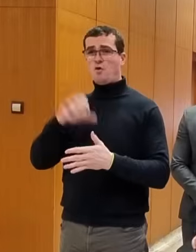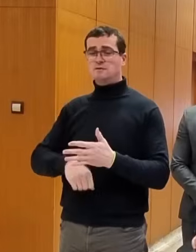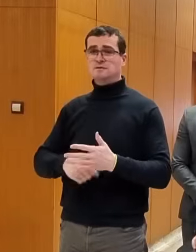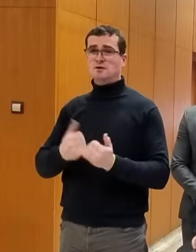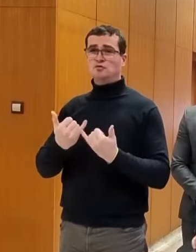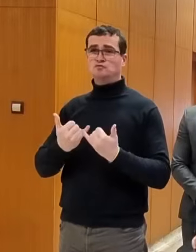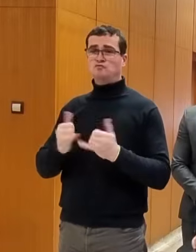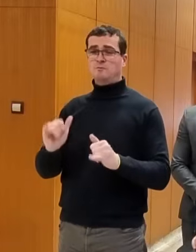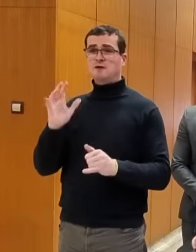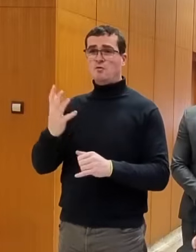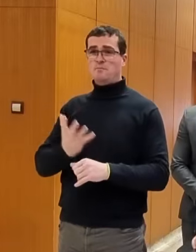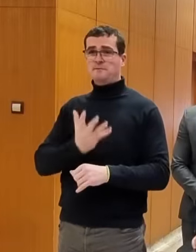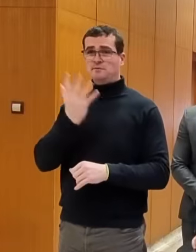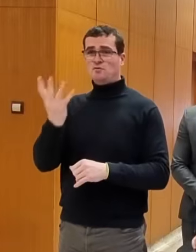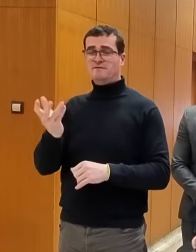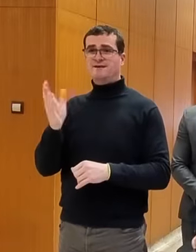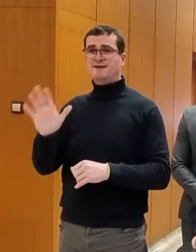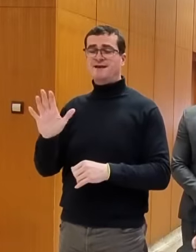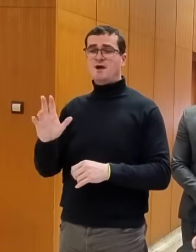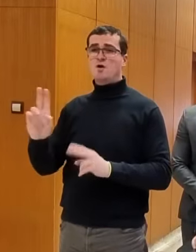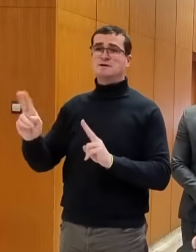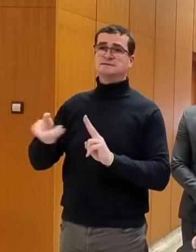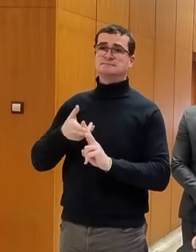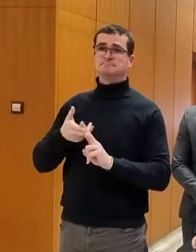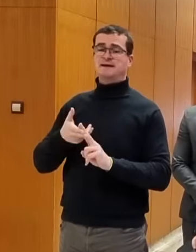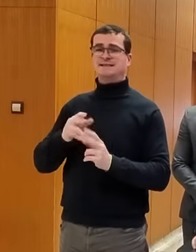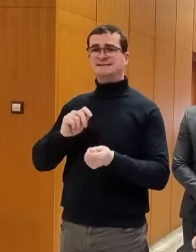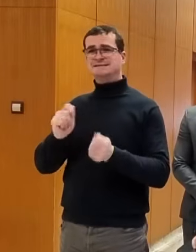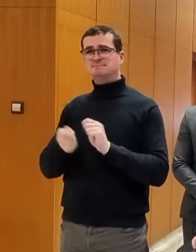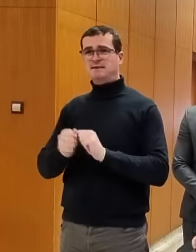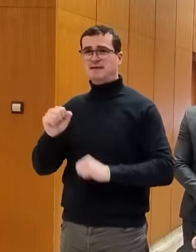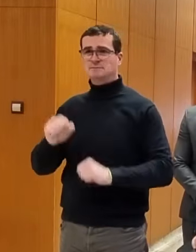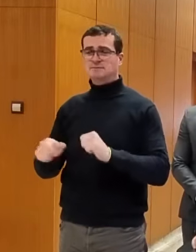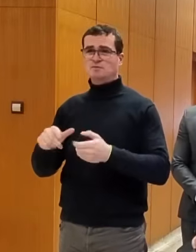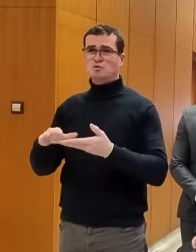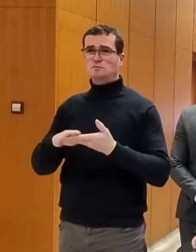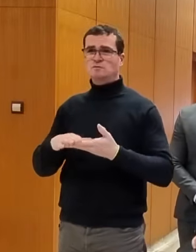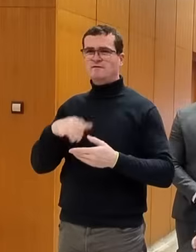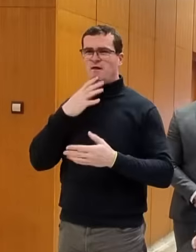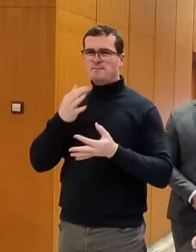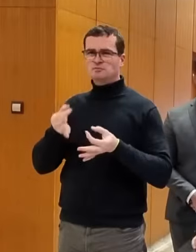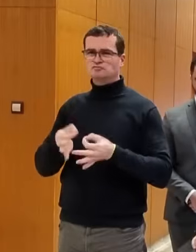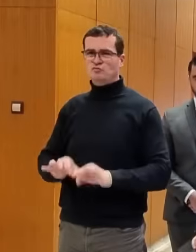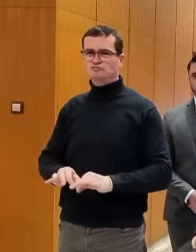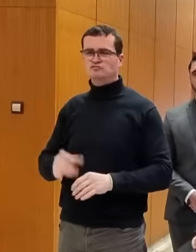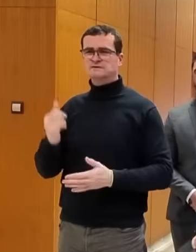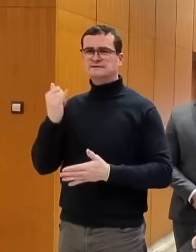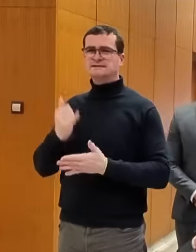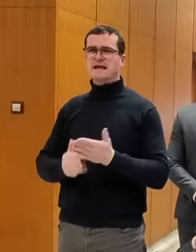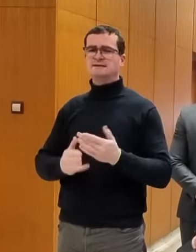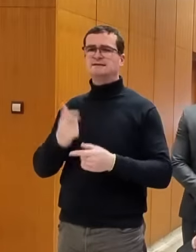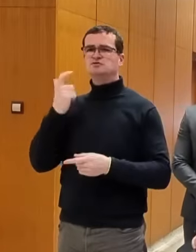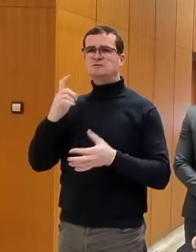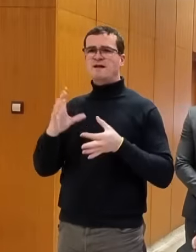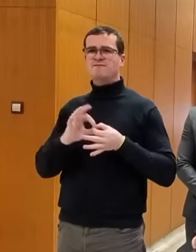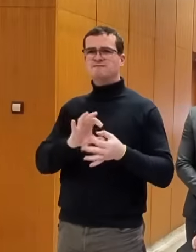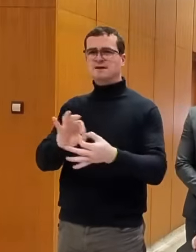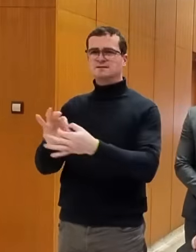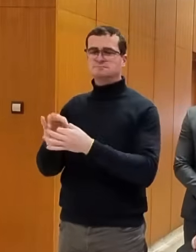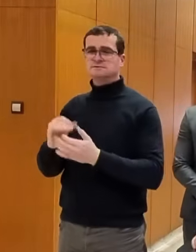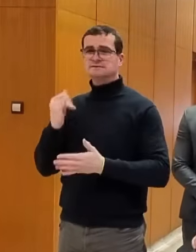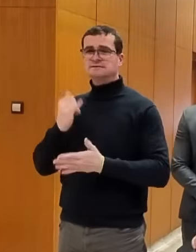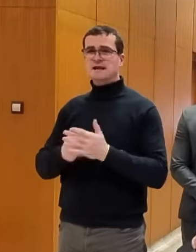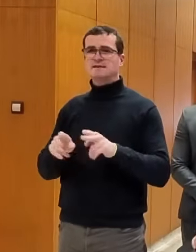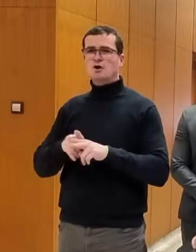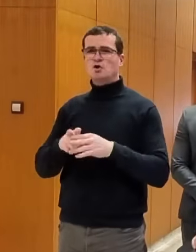5 rokov, tak jeho návrat, resocializácia do spoločnosti je veľmi komplikovaná. On stráti sociálne väzby, stráti